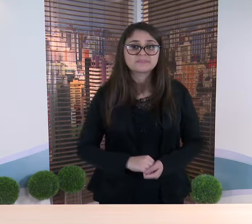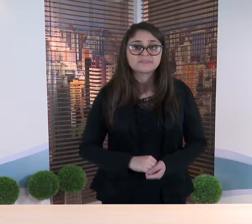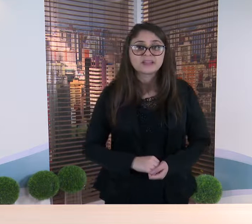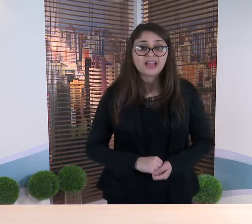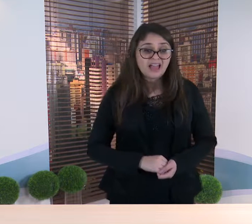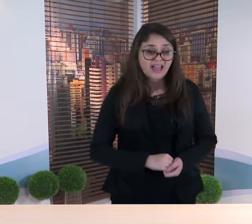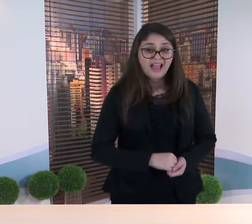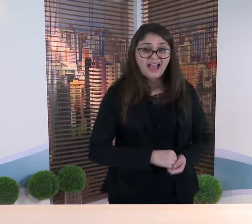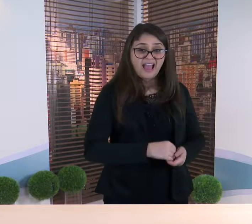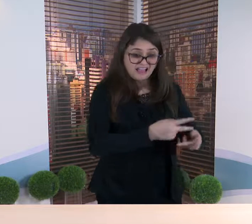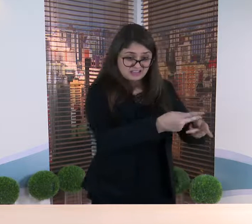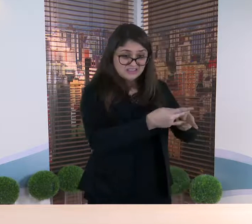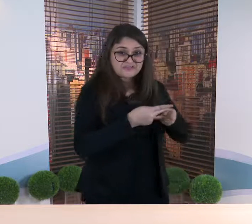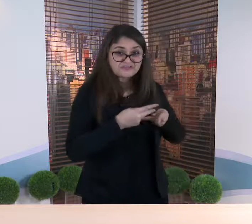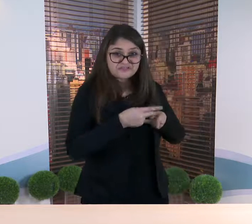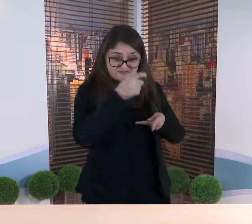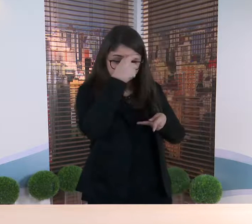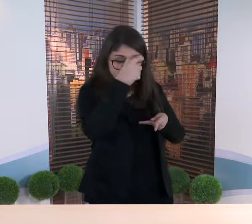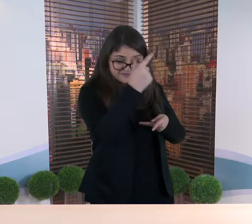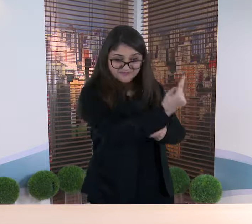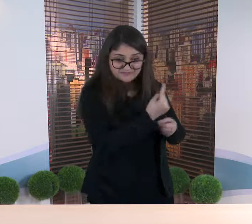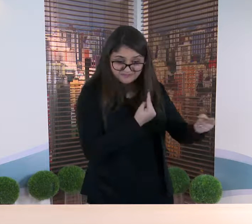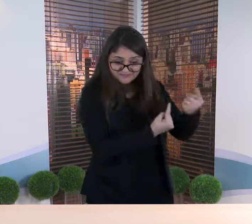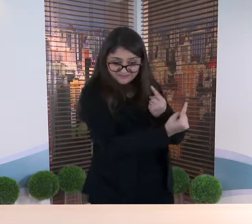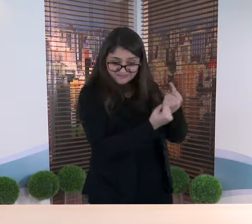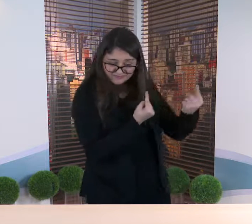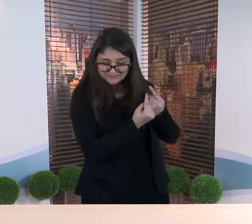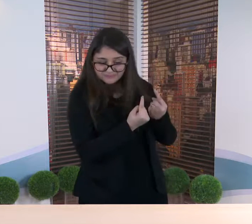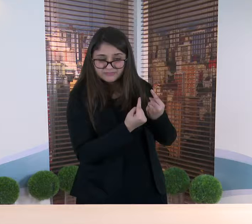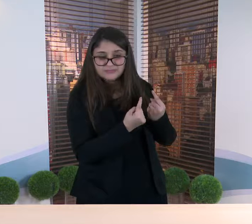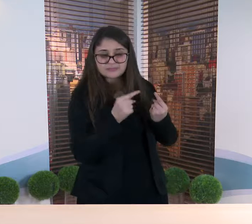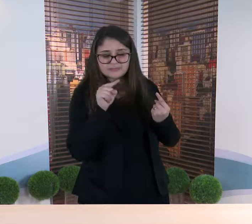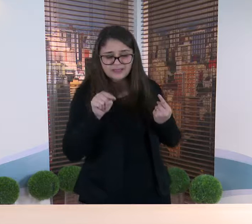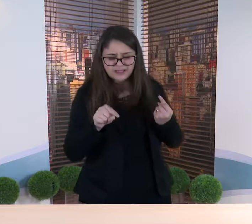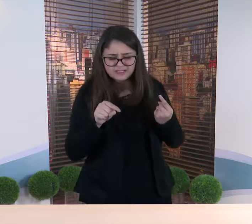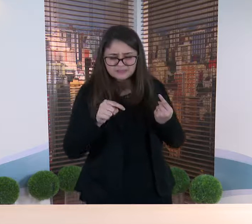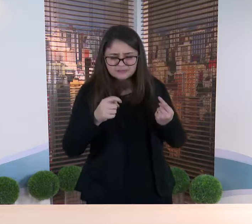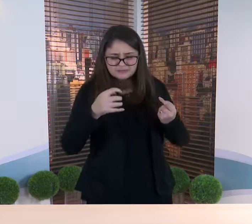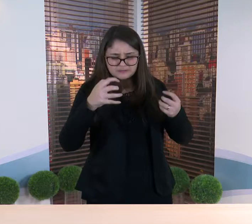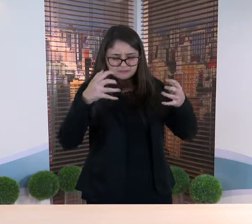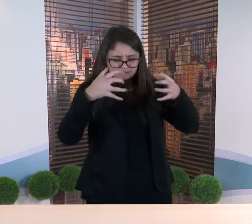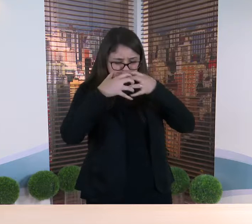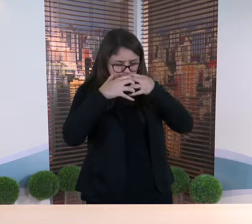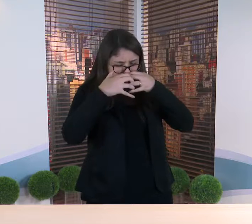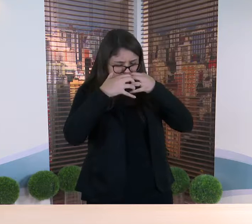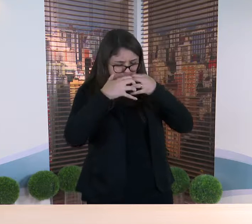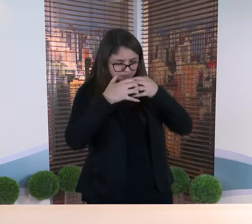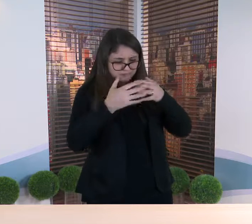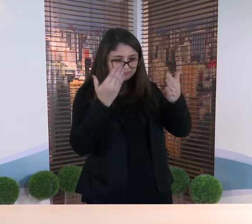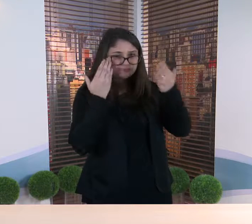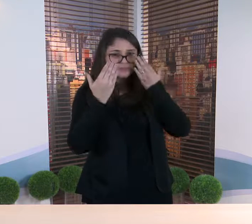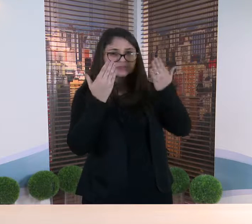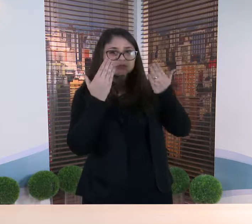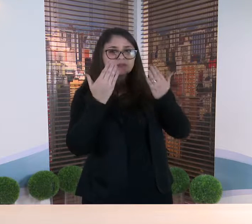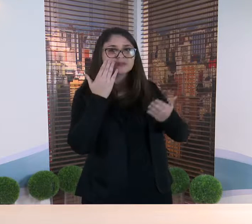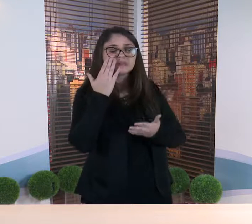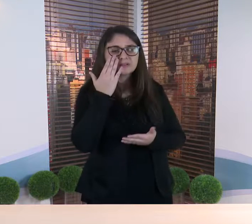maligno deixaram Jó debaixo de fortíssima pressão psicológica. Vamos tentar resumir isso